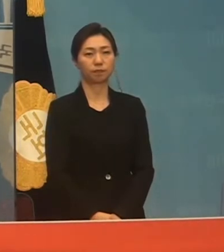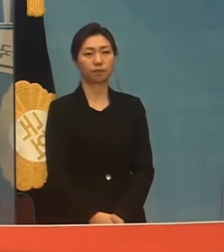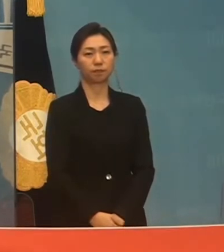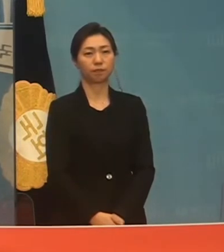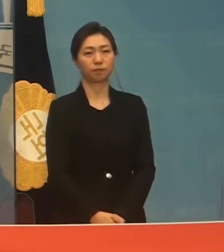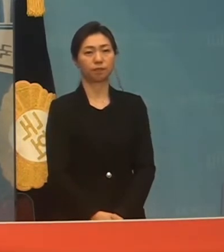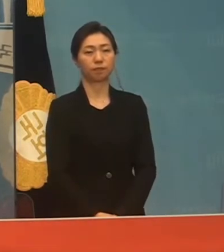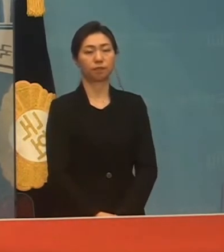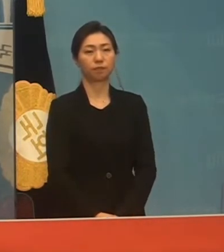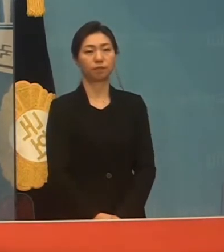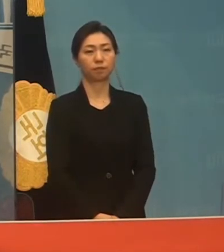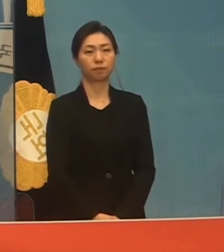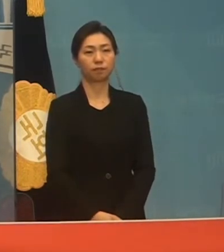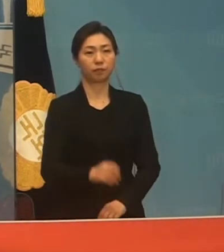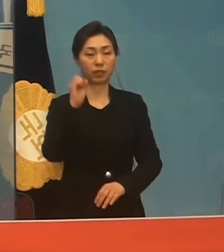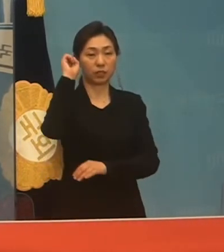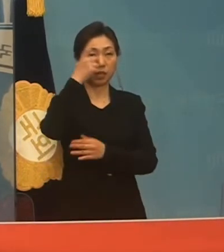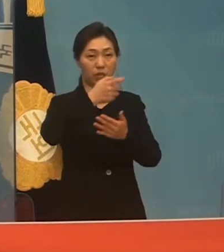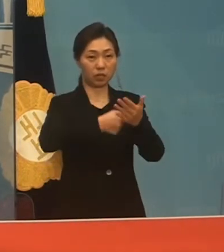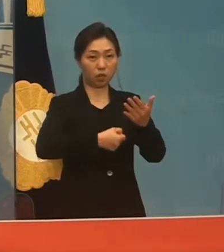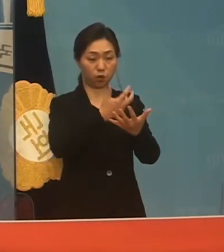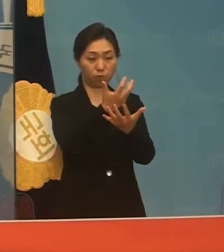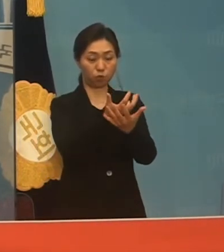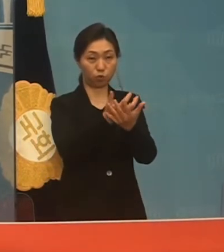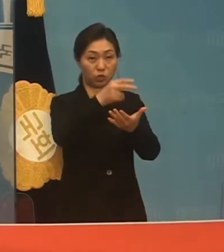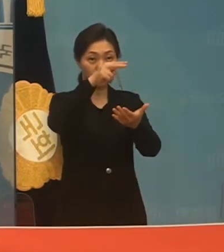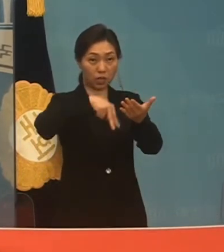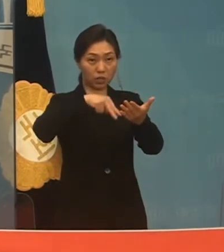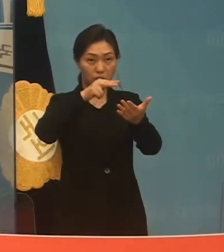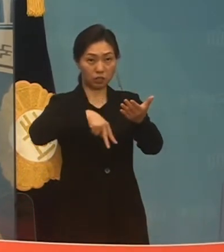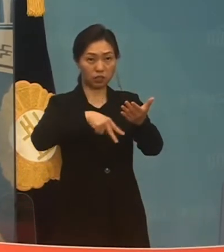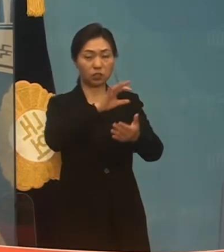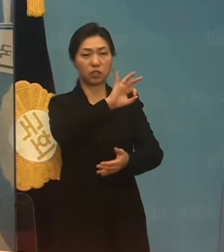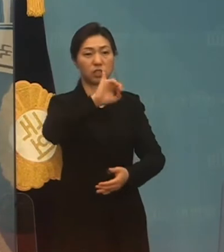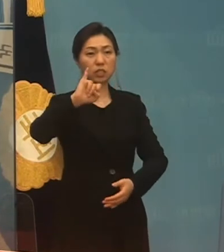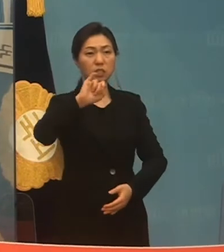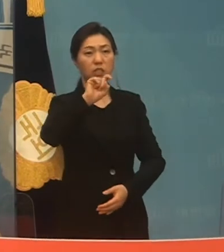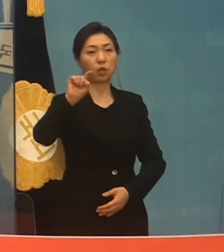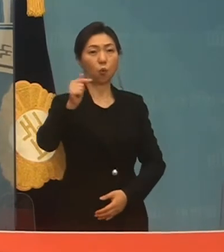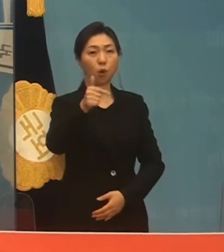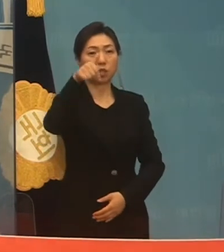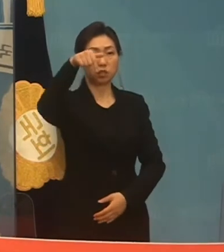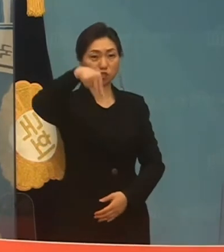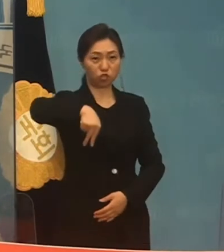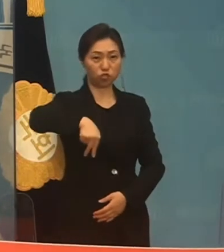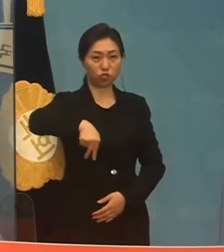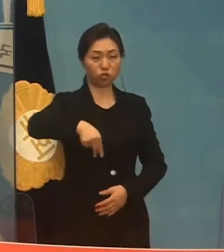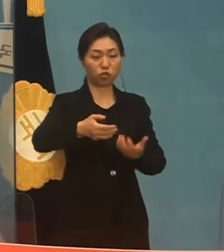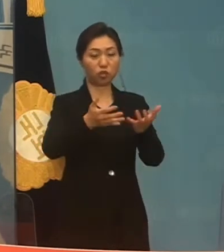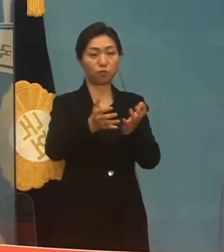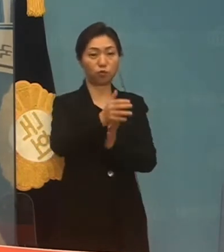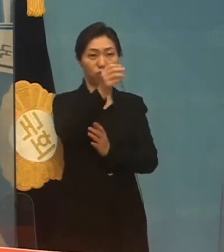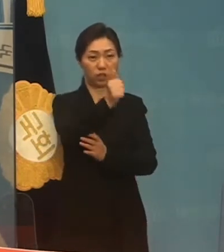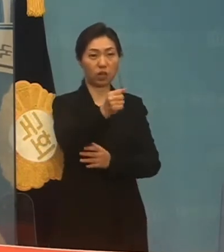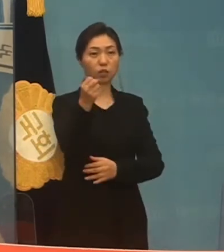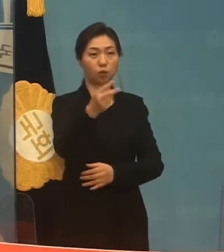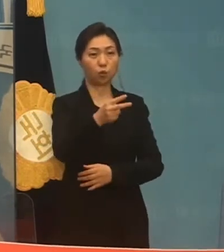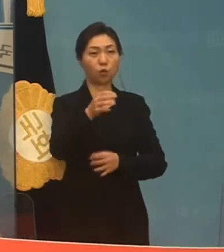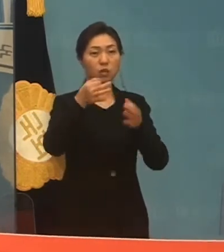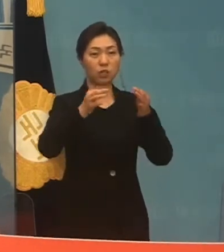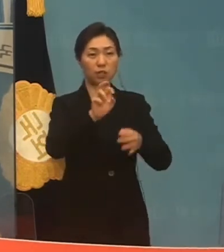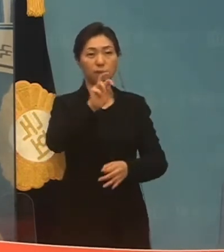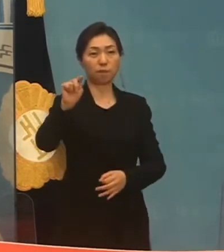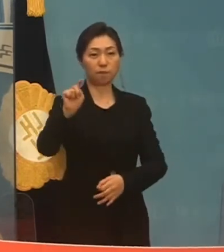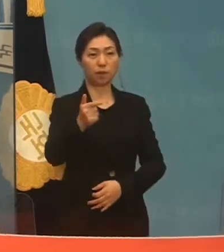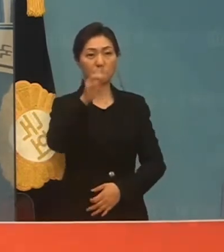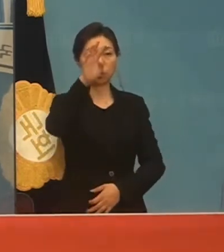예, 기자회견 낭독은 이완규 부장님, 김만수 부장님 두 분께서